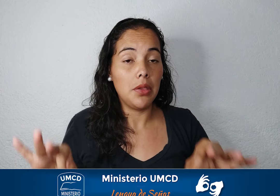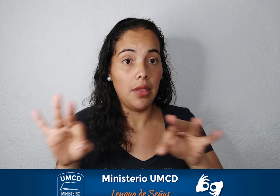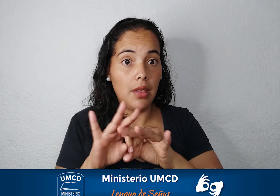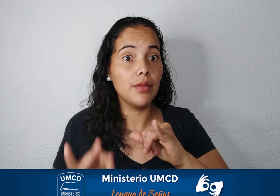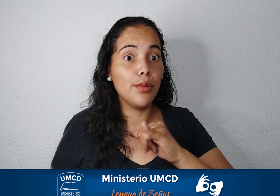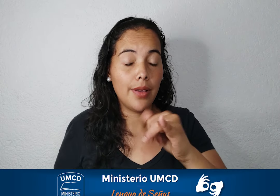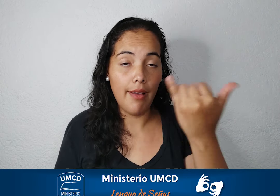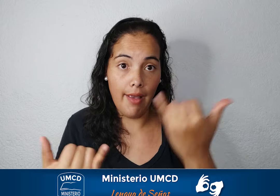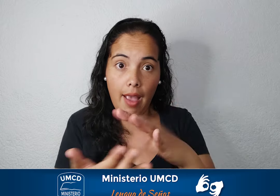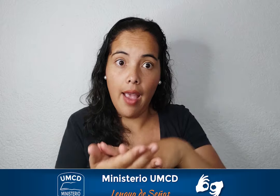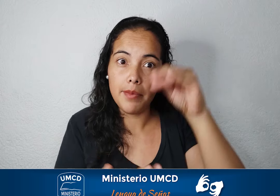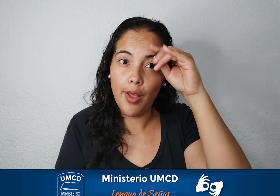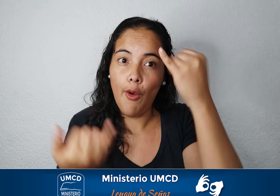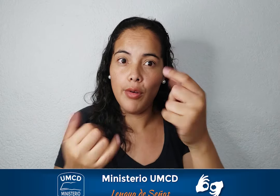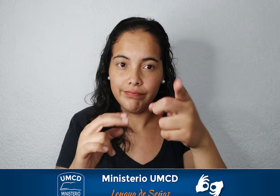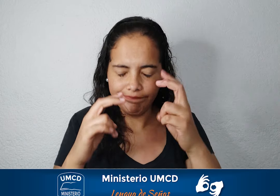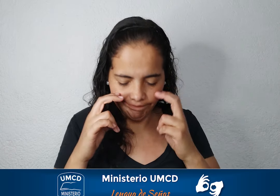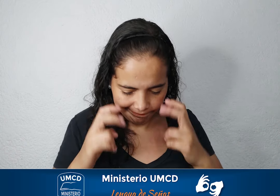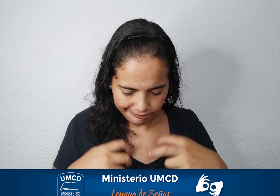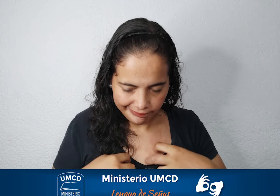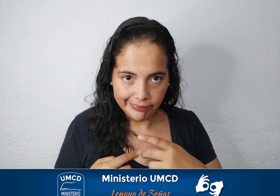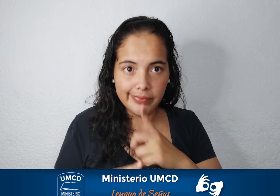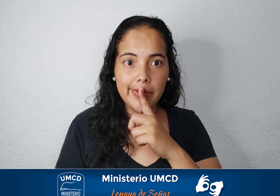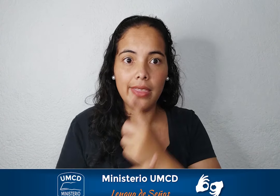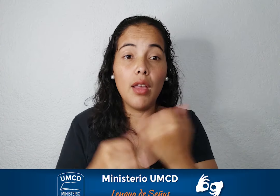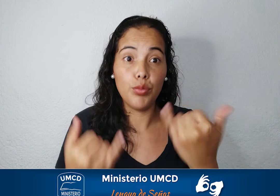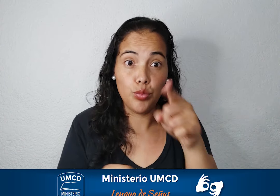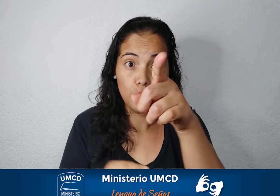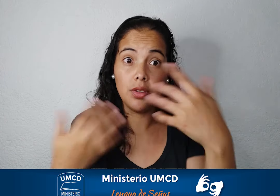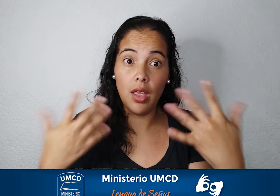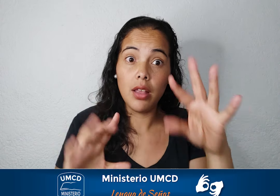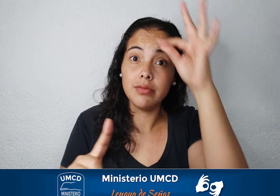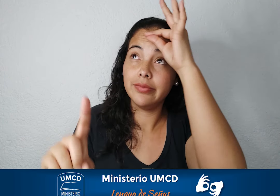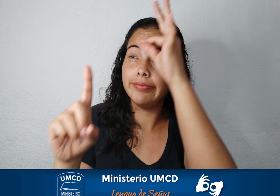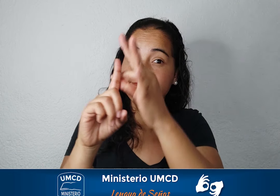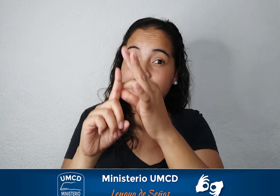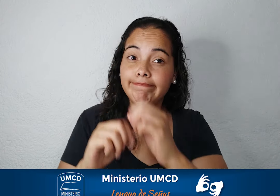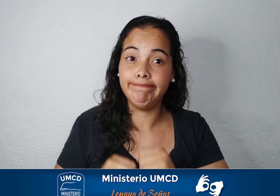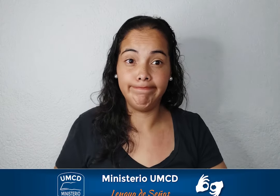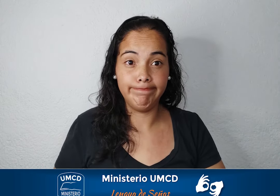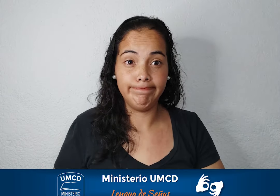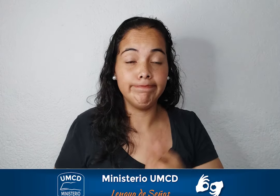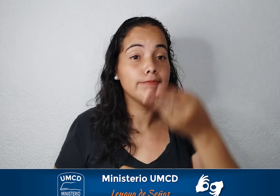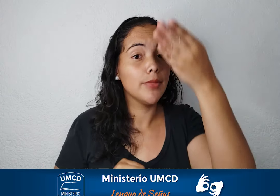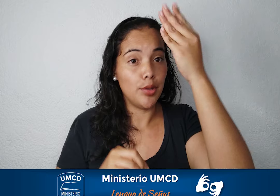ayudar a nosotros a evaluar dónde está nuestra fe. Que Dios nos bendiga.